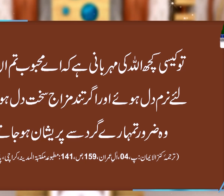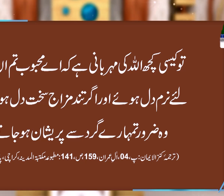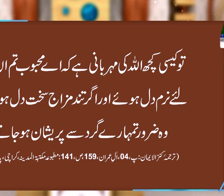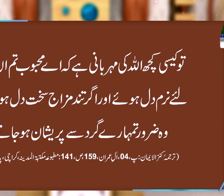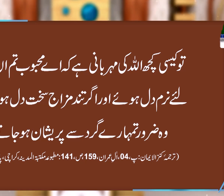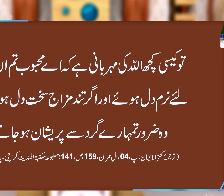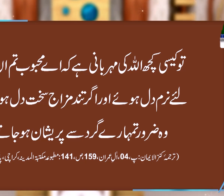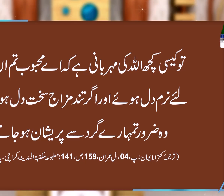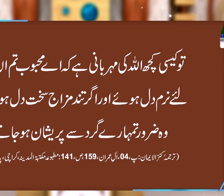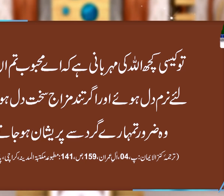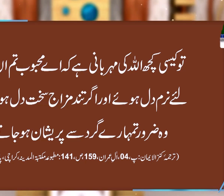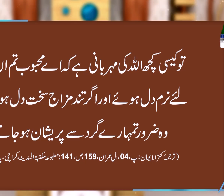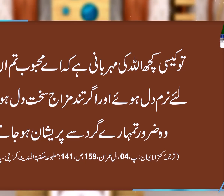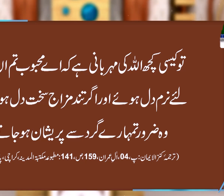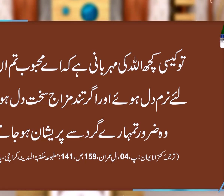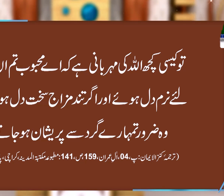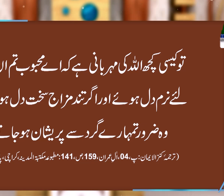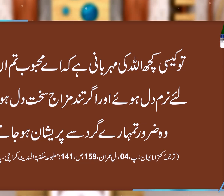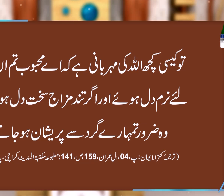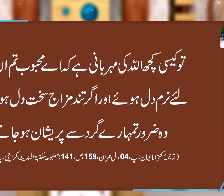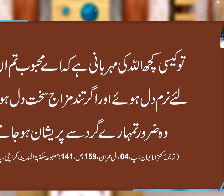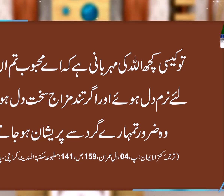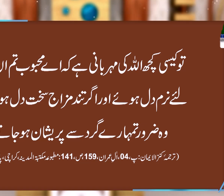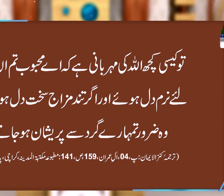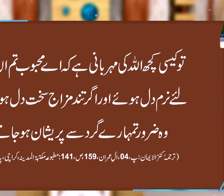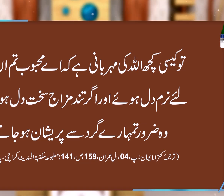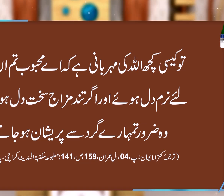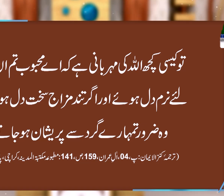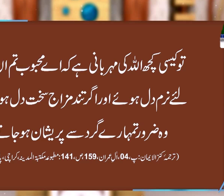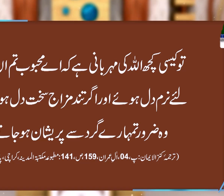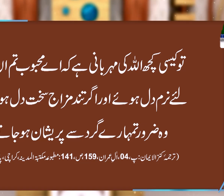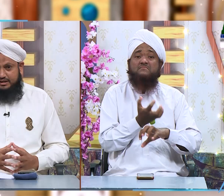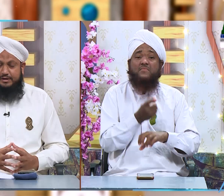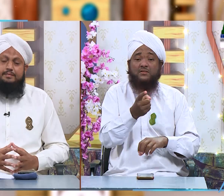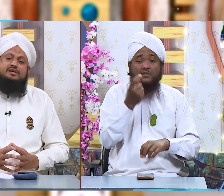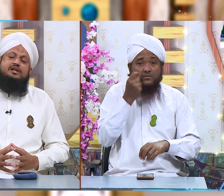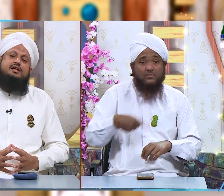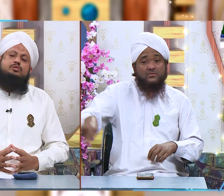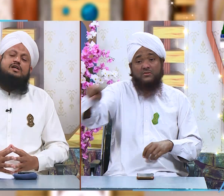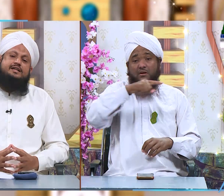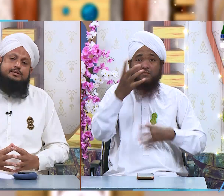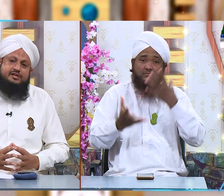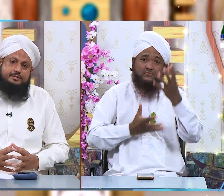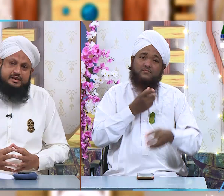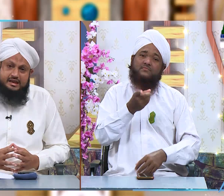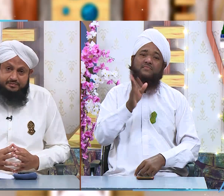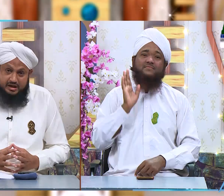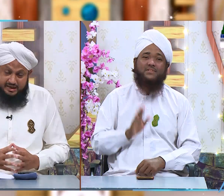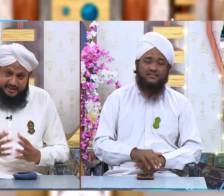مزاج سخت دل ہوتے تو وہ ضرور تمہارے گرد سے پریشان ہو جاتے۔ نبی پاک صلی اللہ تعالی علیہ وسلم کی نرمی